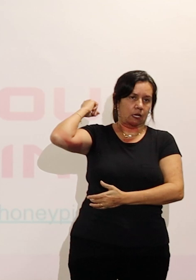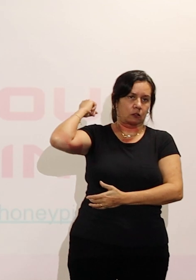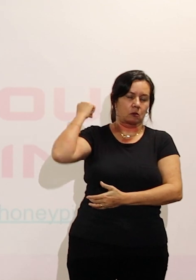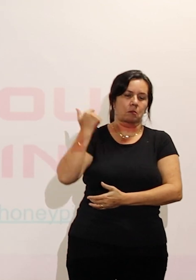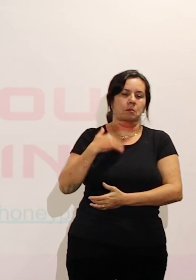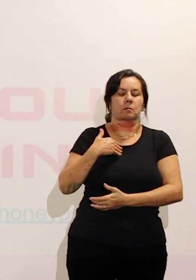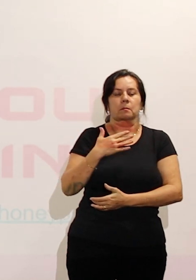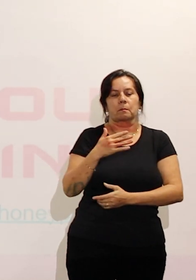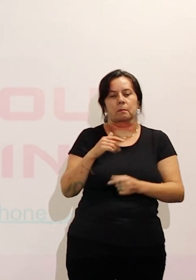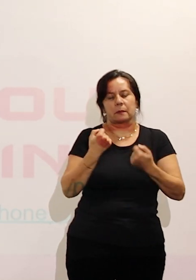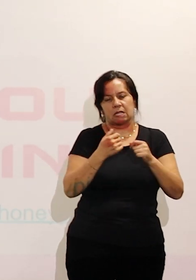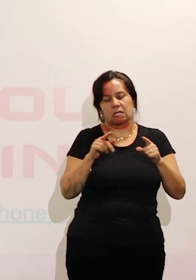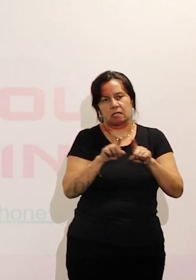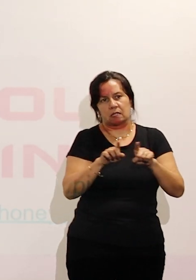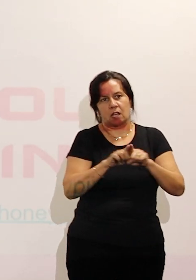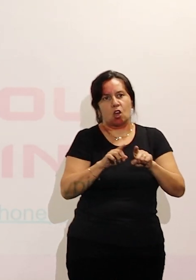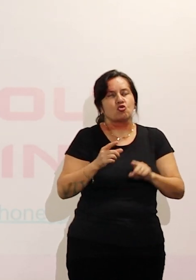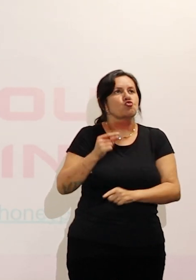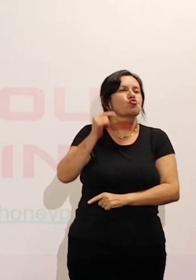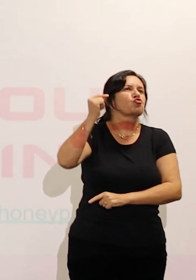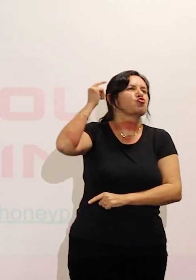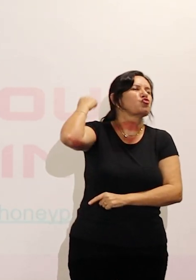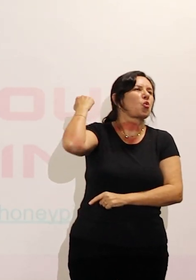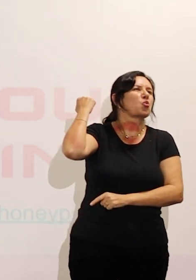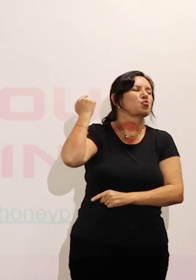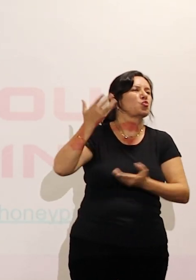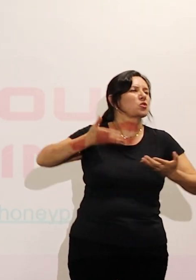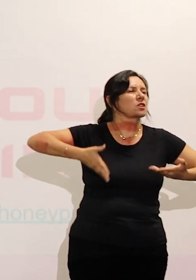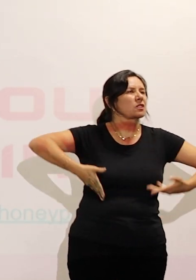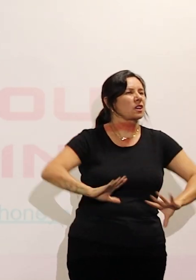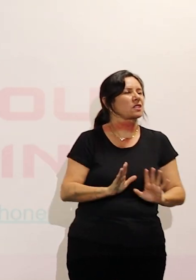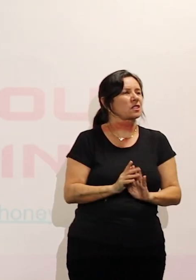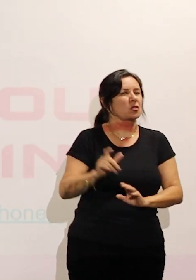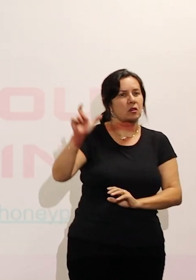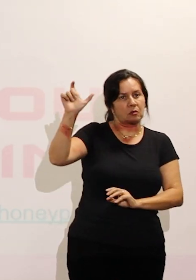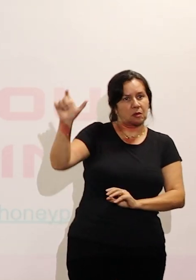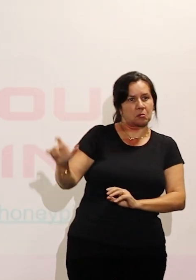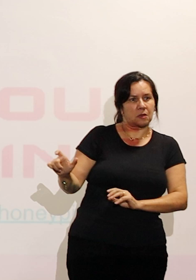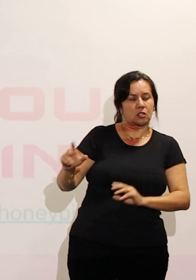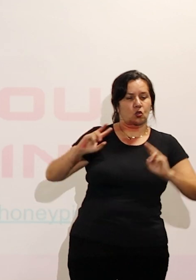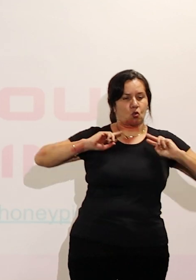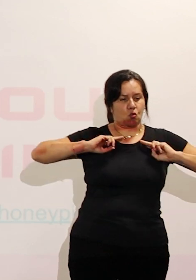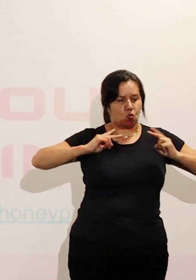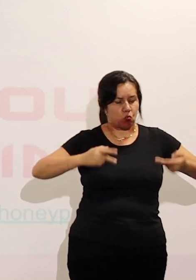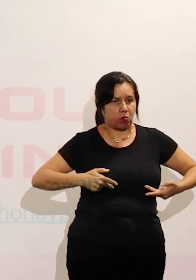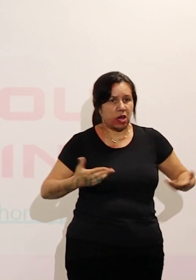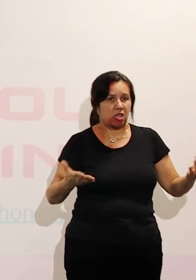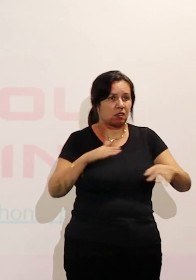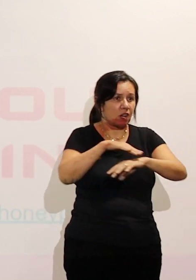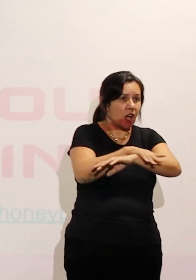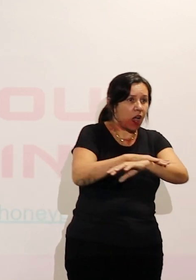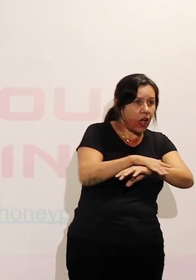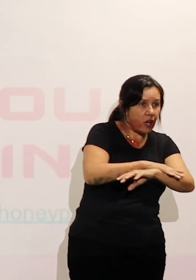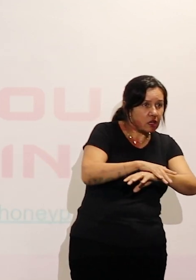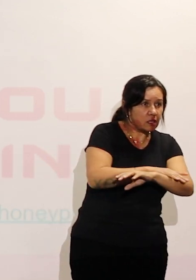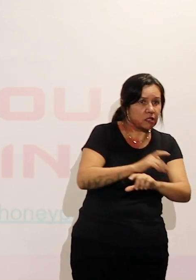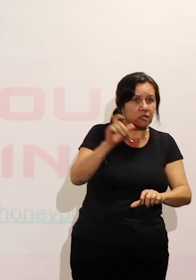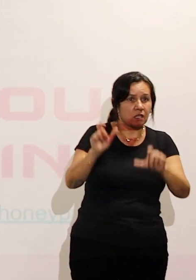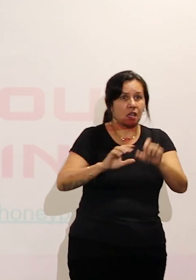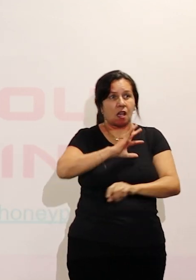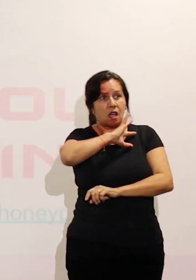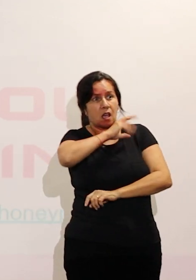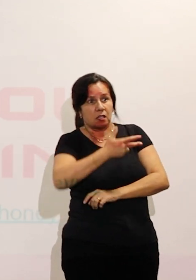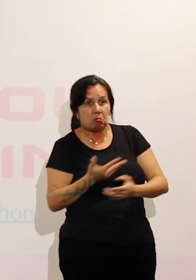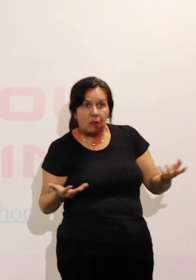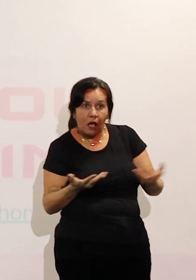antecedentes, tá? De onde que ele descende, se é um personagem não humano, qual que é a raça dele, né? Se ele é um meio animal,